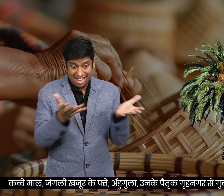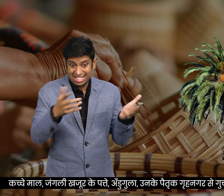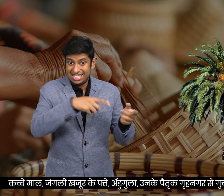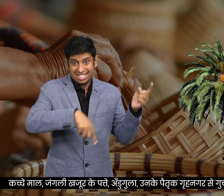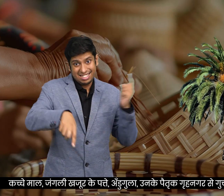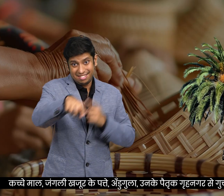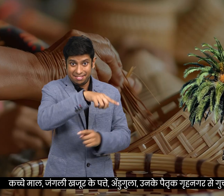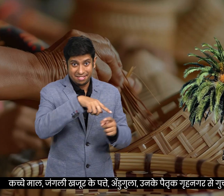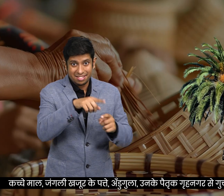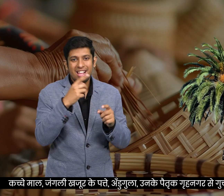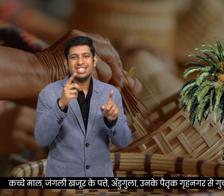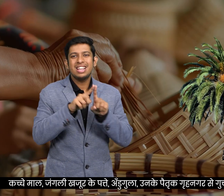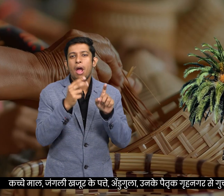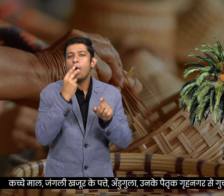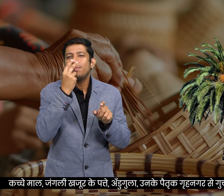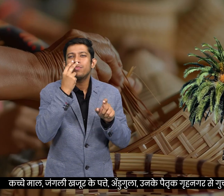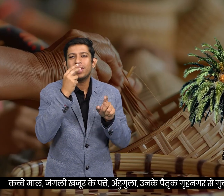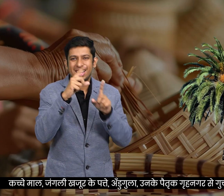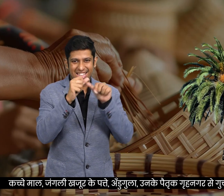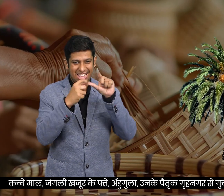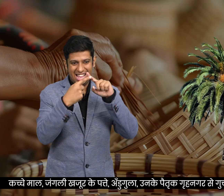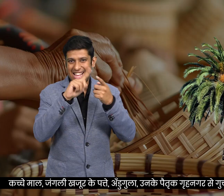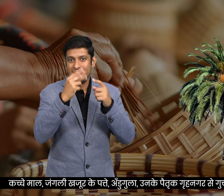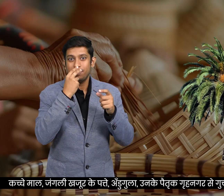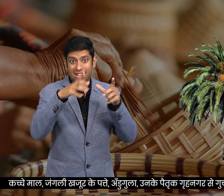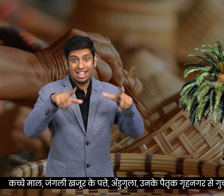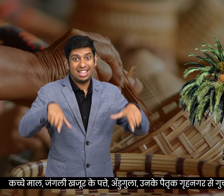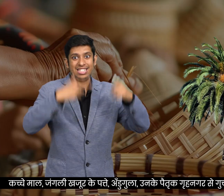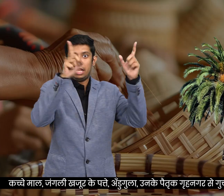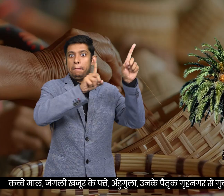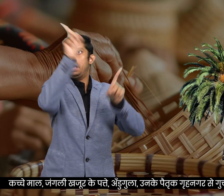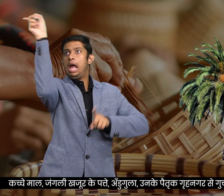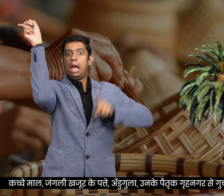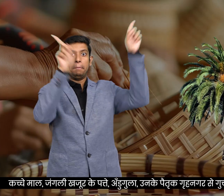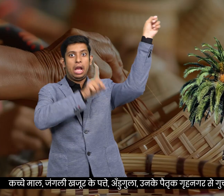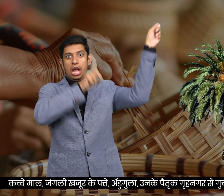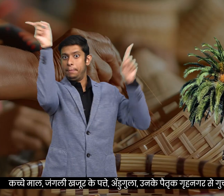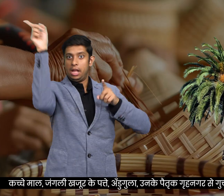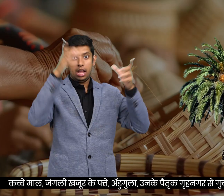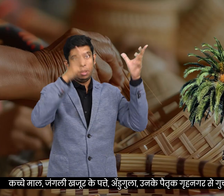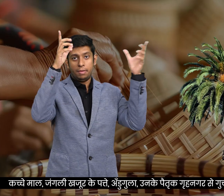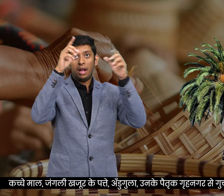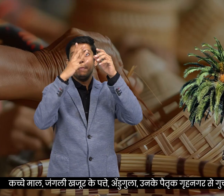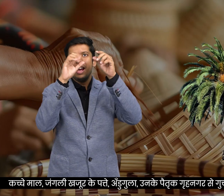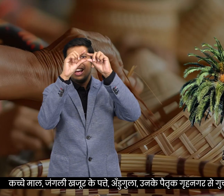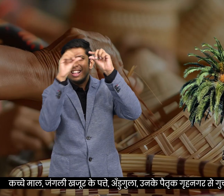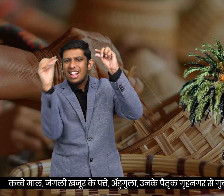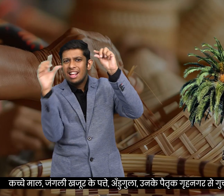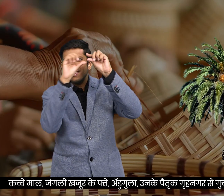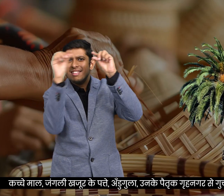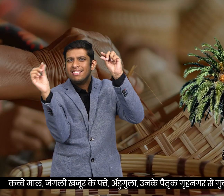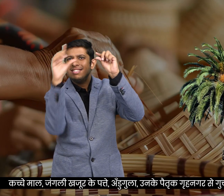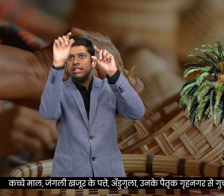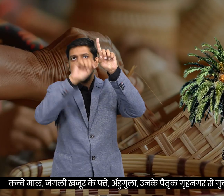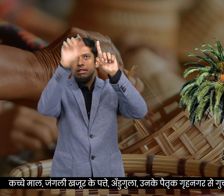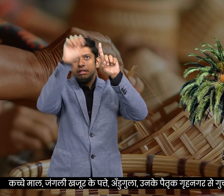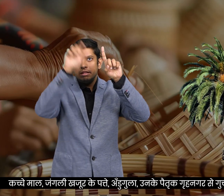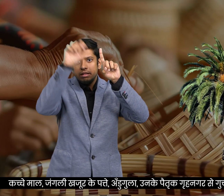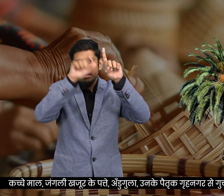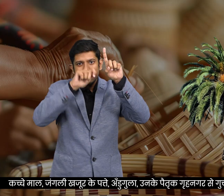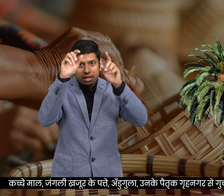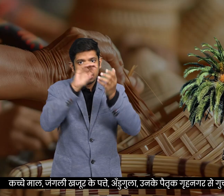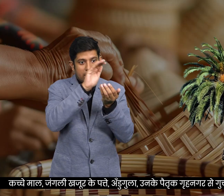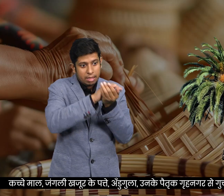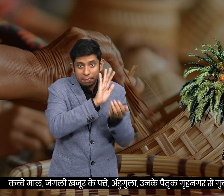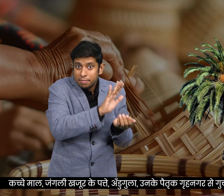कच्चे माल जंगली खजूर के पत्ते अंदुगुला उनके पैतृक गृहनगर से गुच्छों में